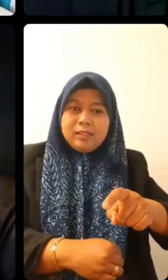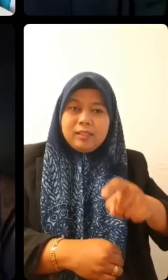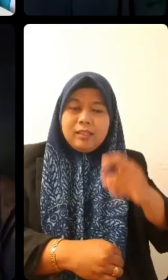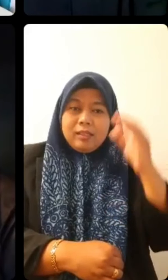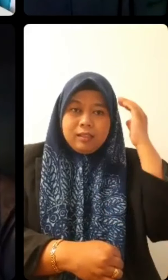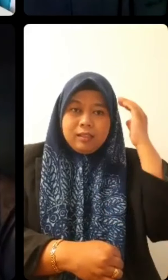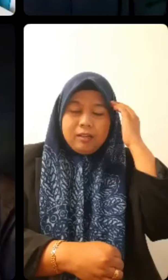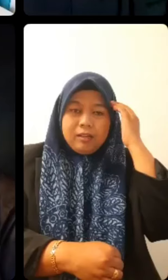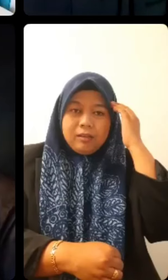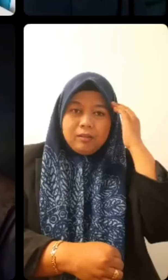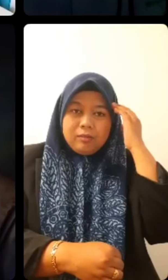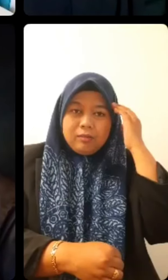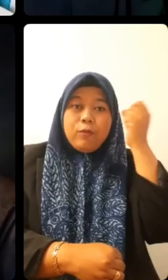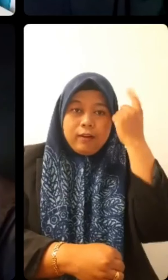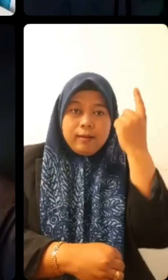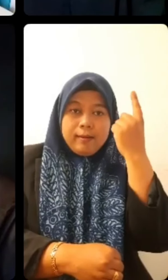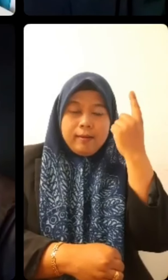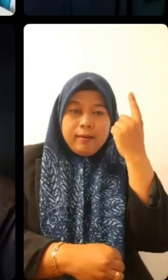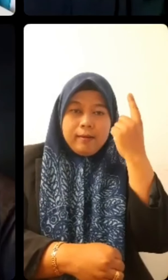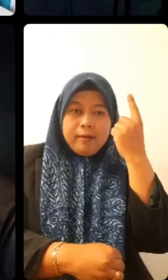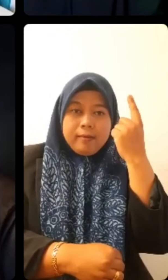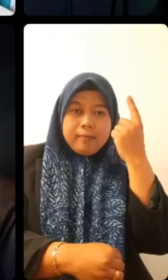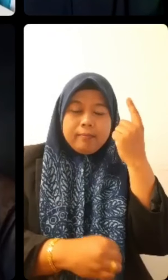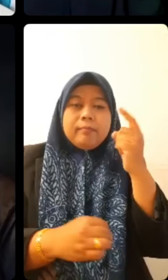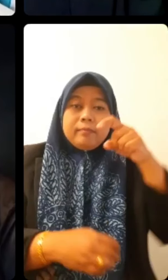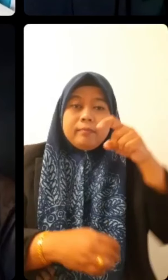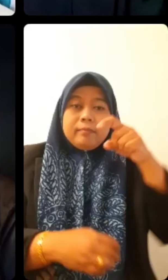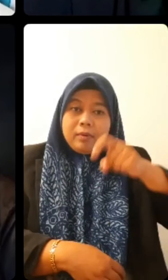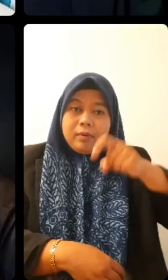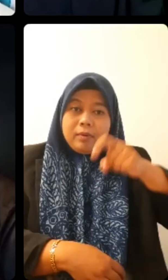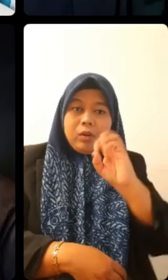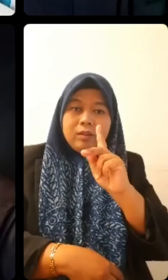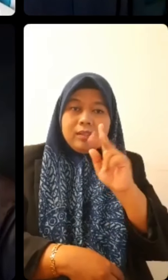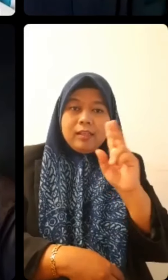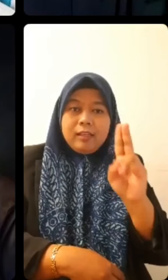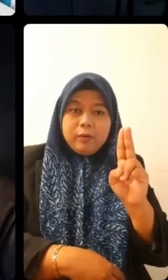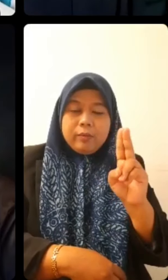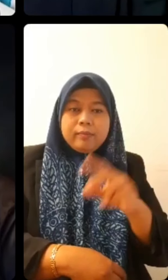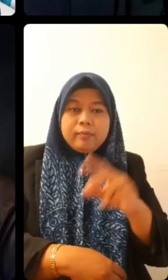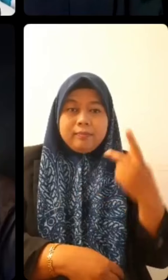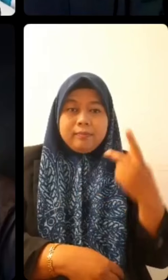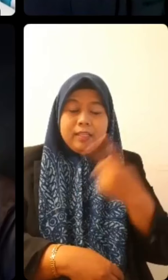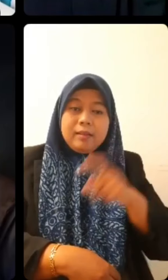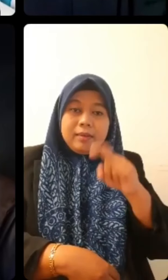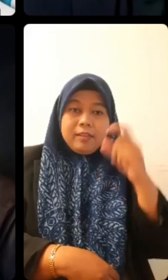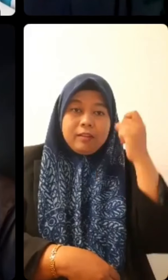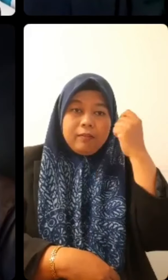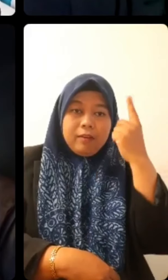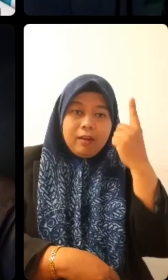memahami ya, terhadap orang pekak. Okay. Ya, kita kena memahami budaya